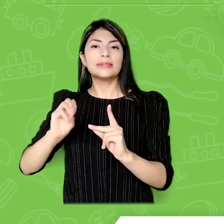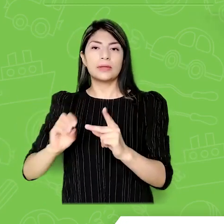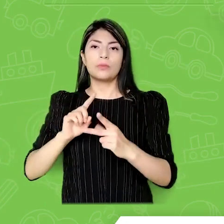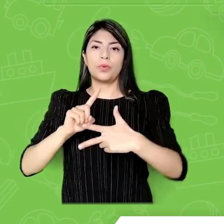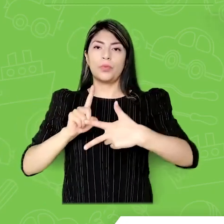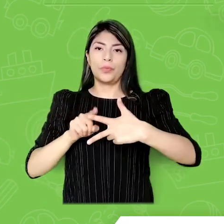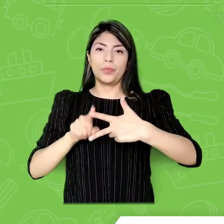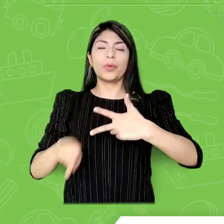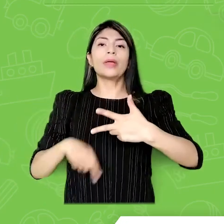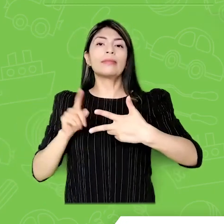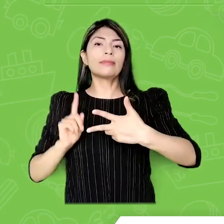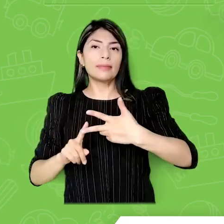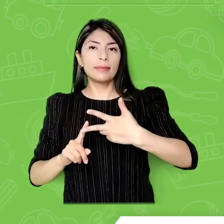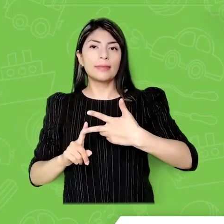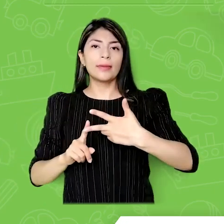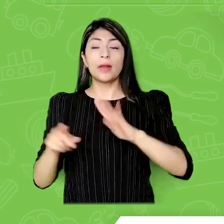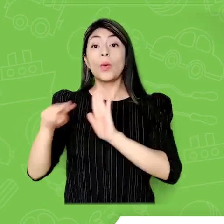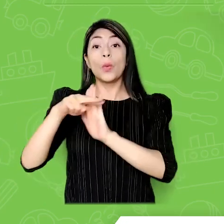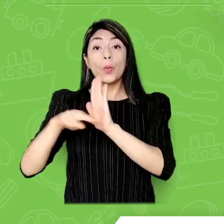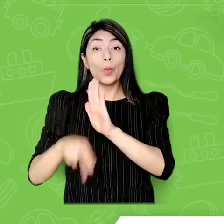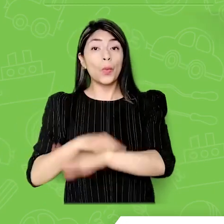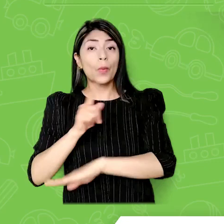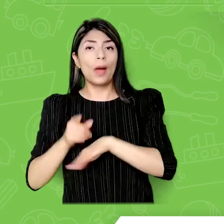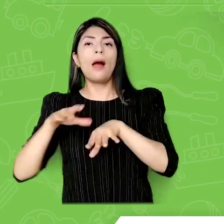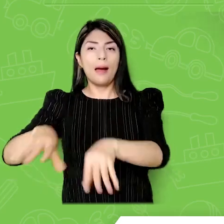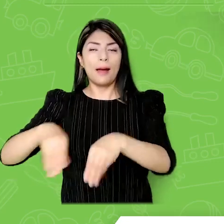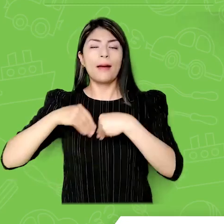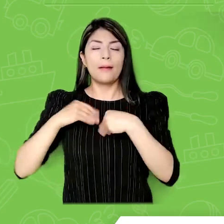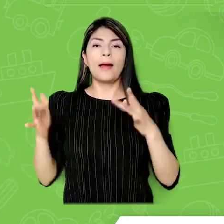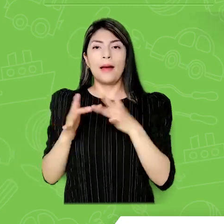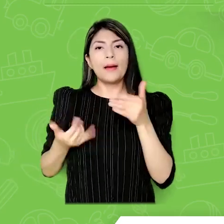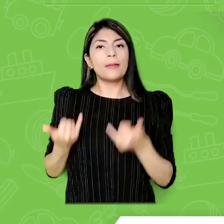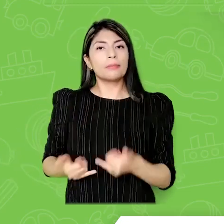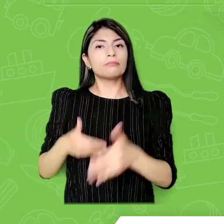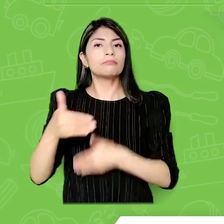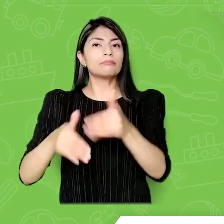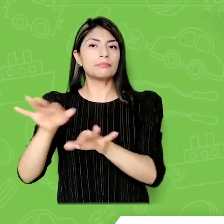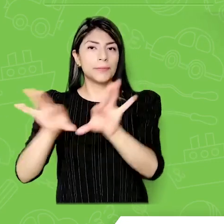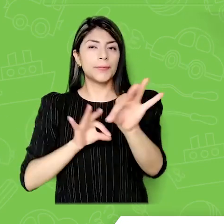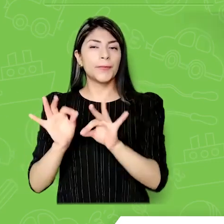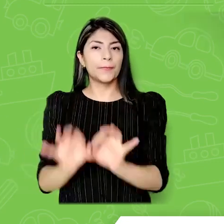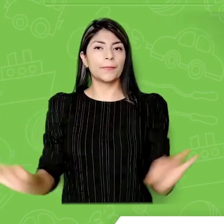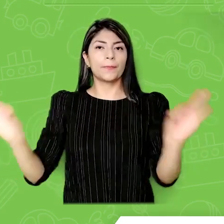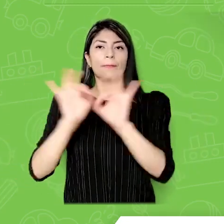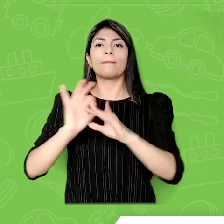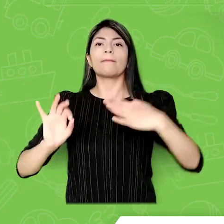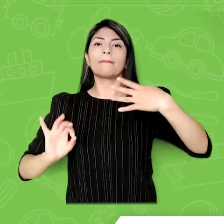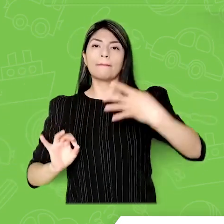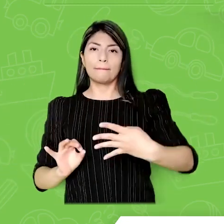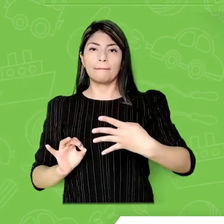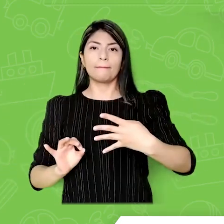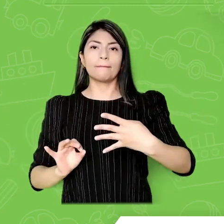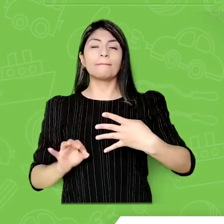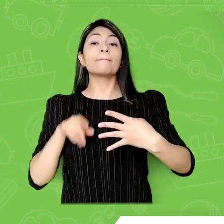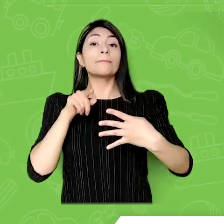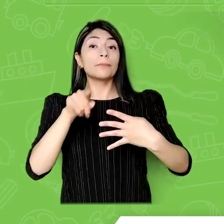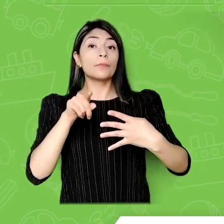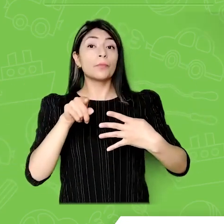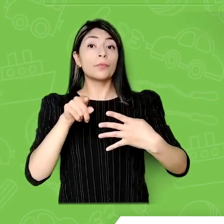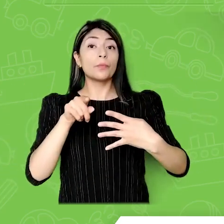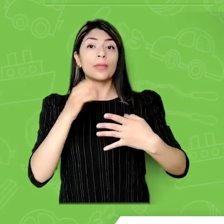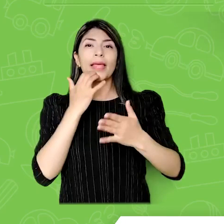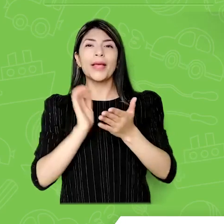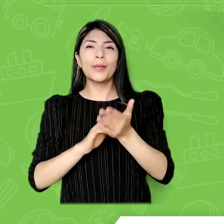para este proceso de selección. 4. No estar inscrito para un empleo ofertado en este proceso de selección